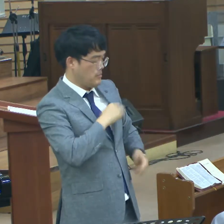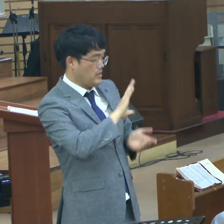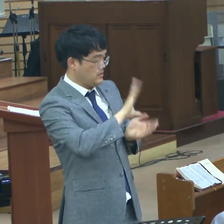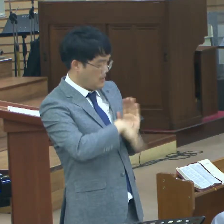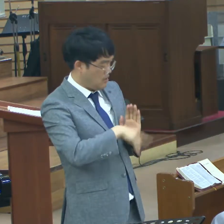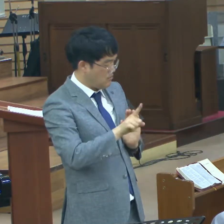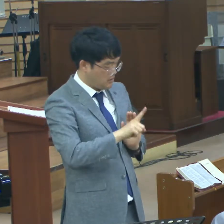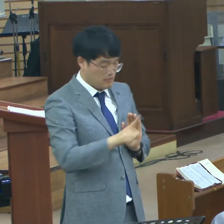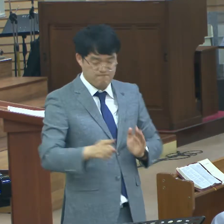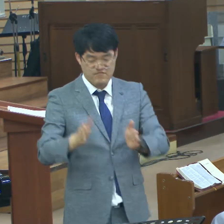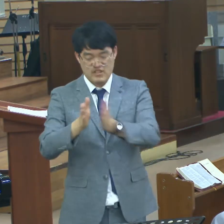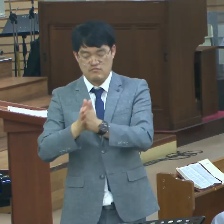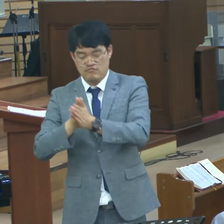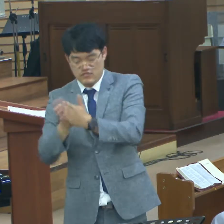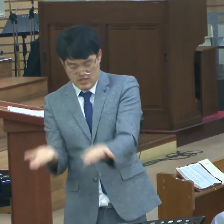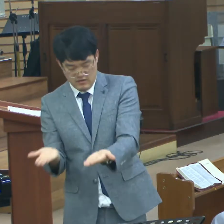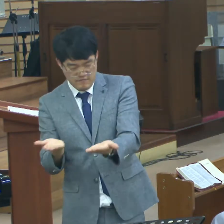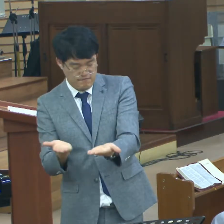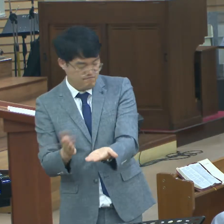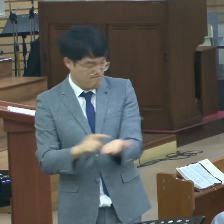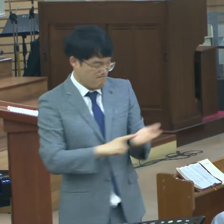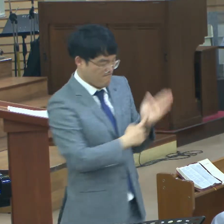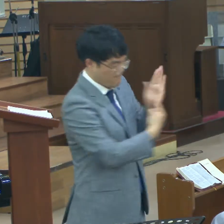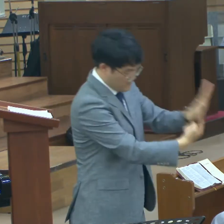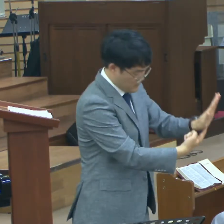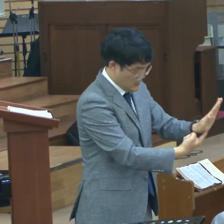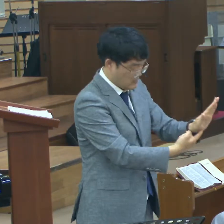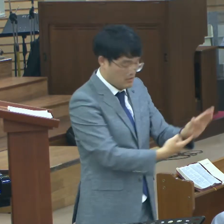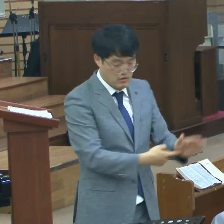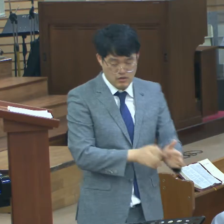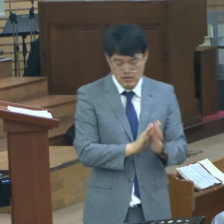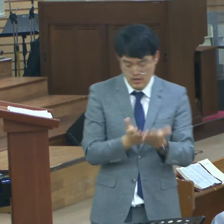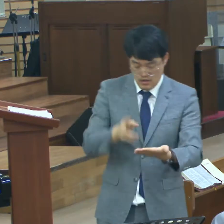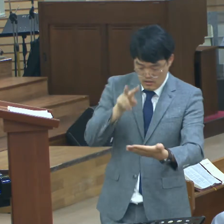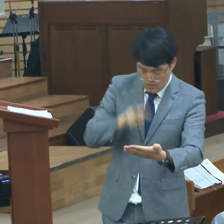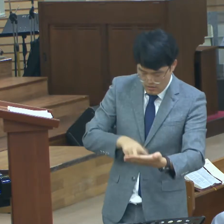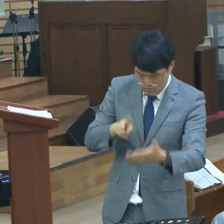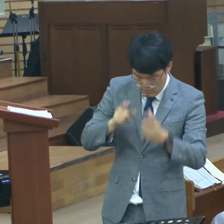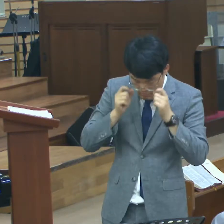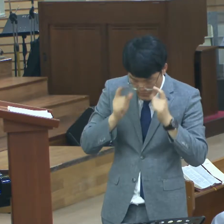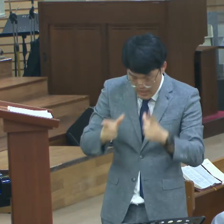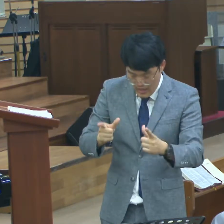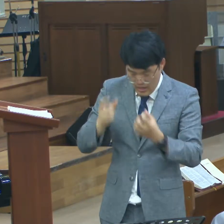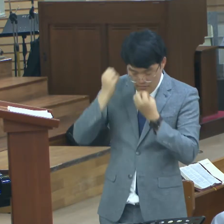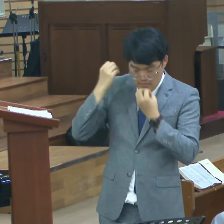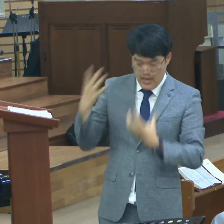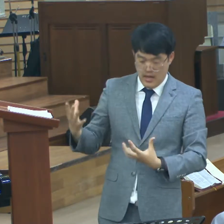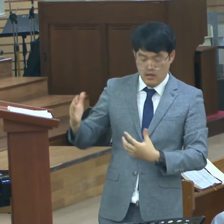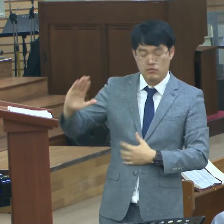책을 알아듣는 사람들이 앞으로 있게 될 것이다 라고 말씀해 주셨습니다.